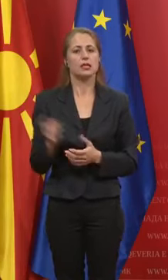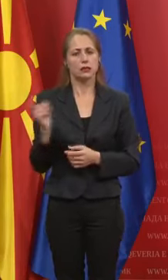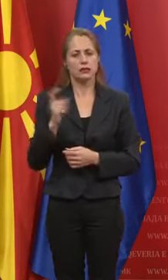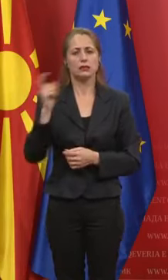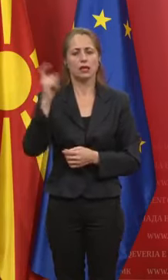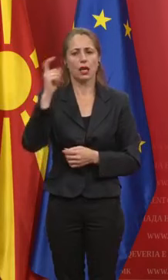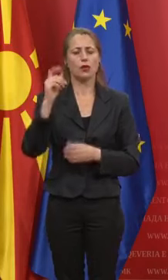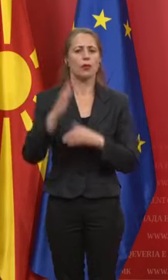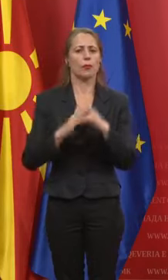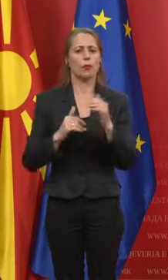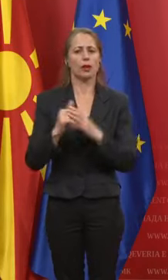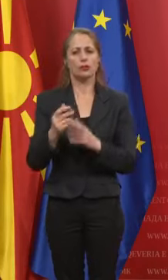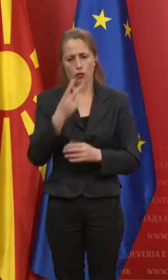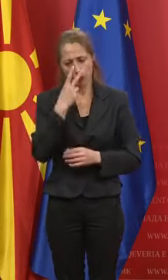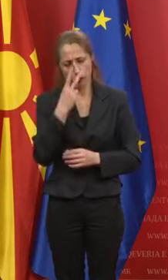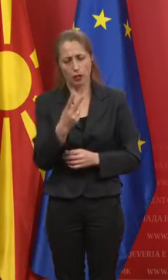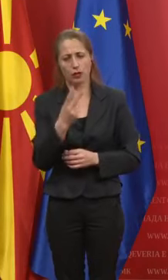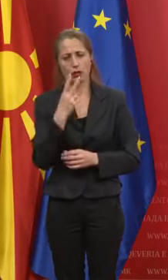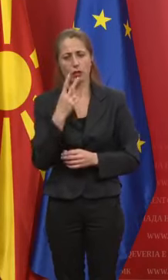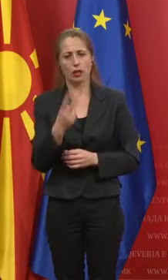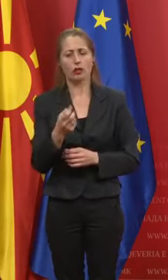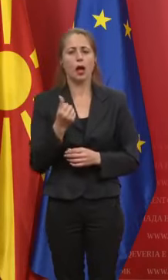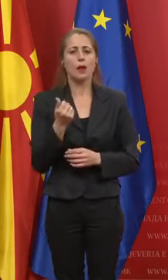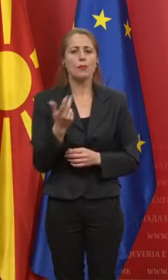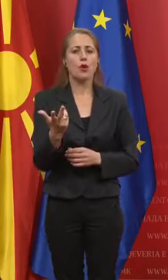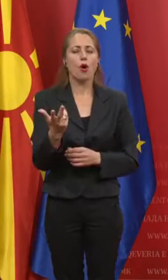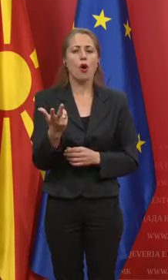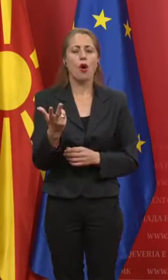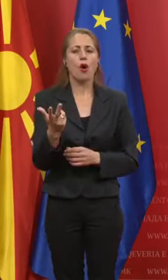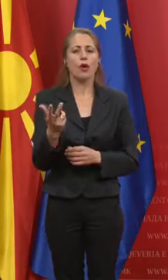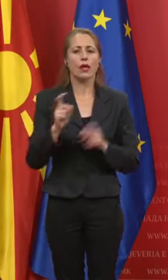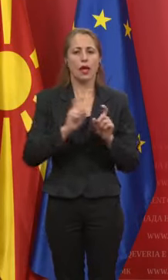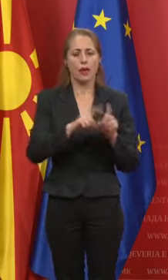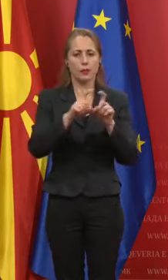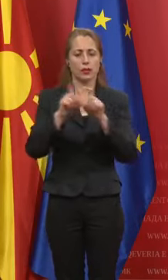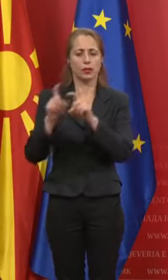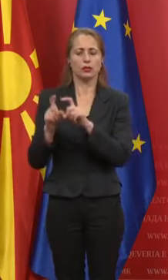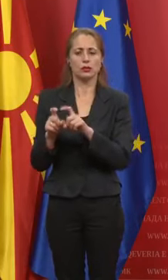секојдневно практично ги пратиме бројките, епидемиолошките